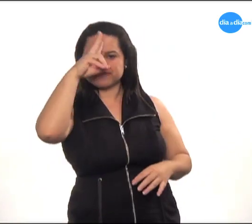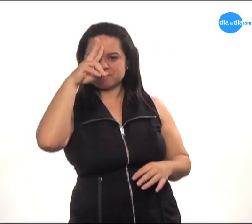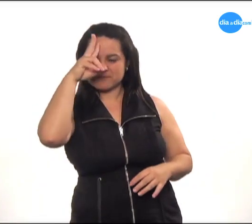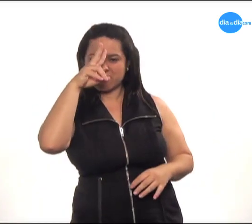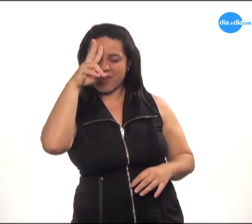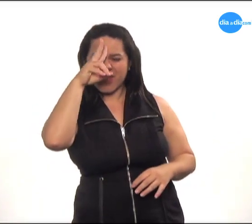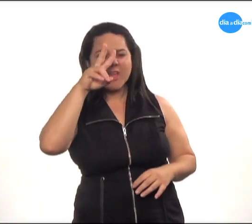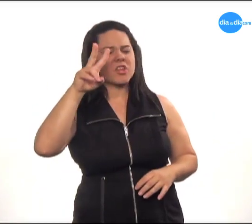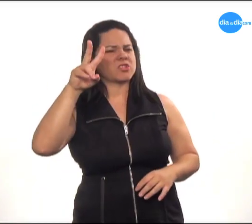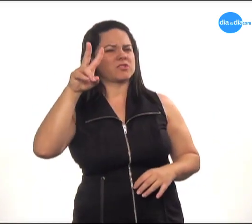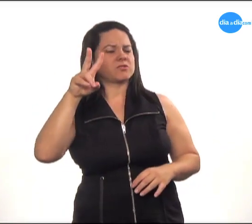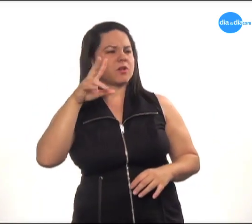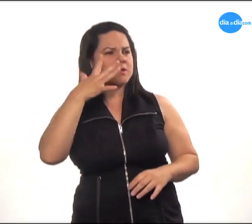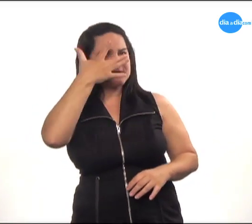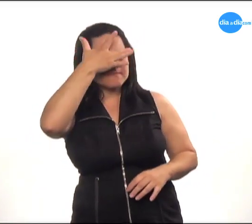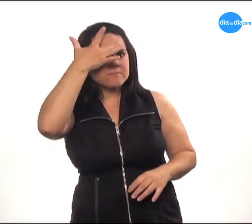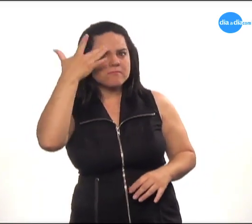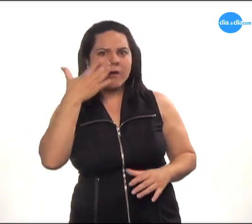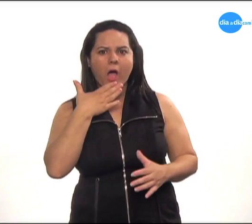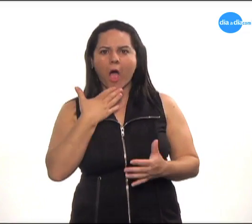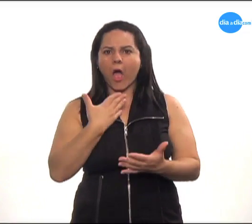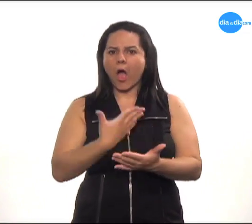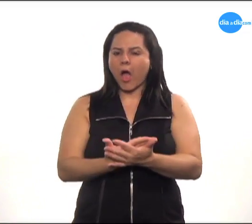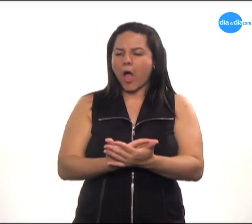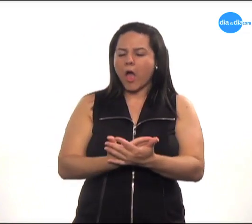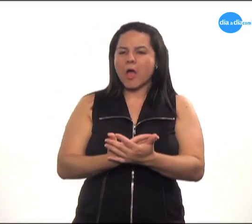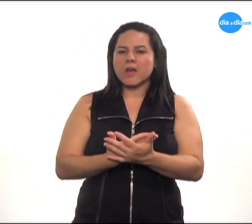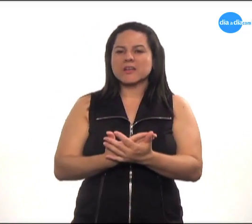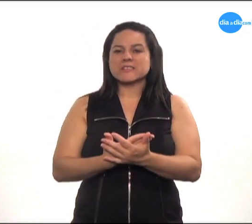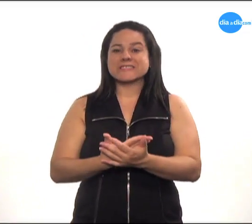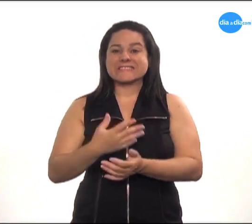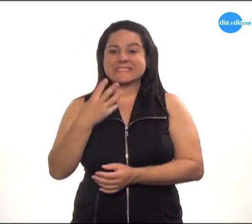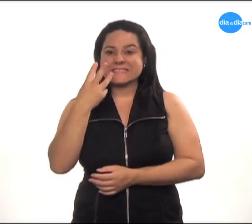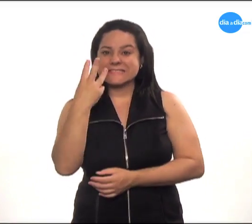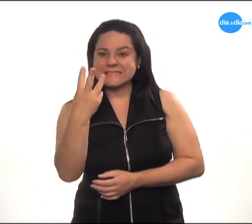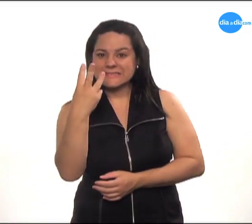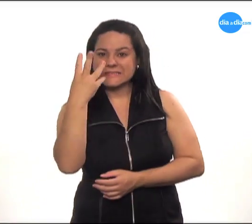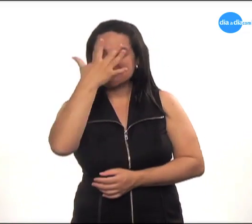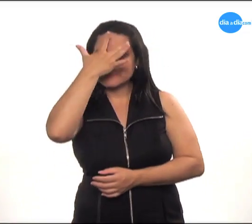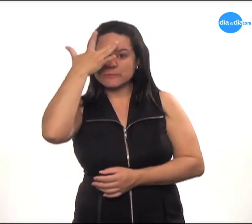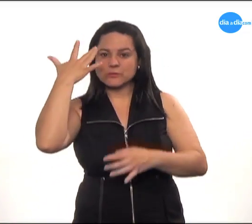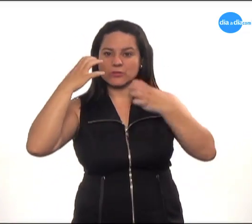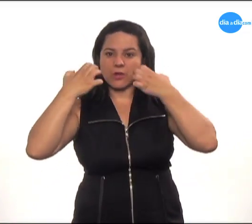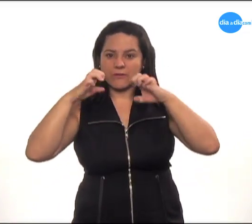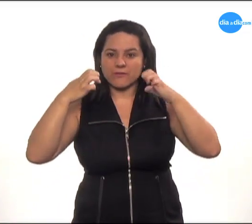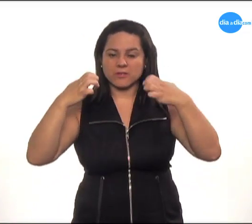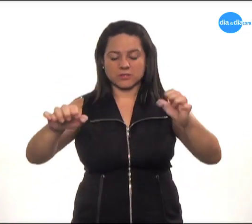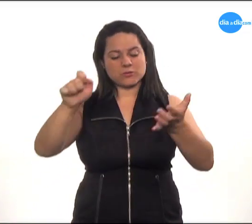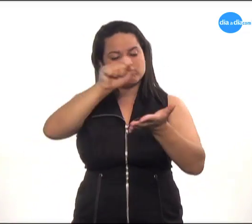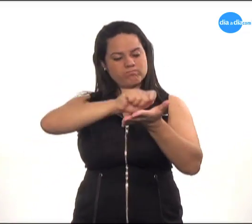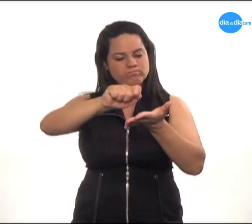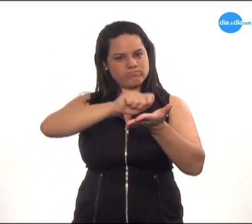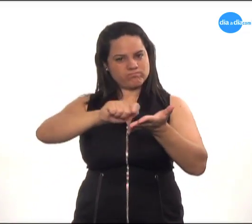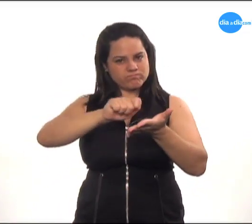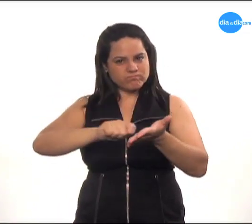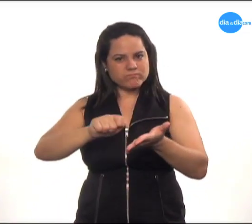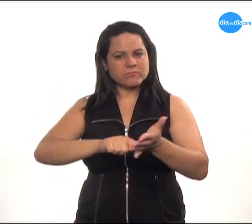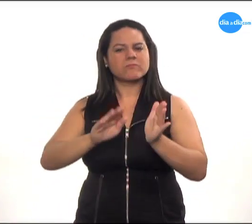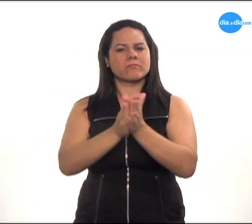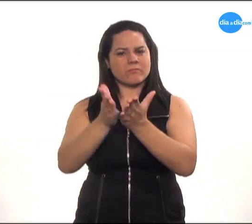essa história se tornou tão impressionante que 3 dos evangelistas registraram isso na Bíblia, para a gente